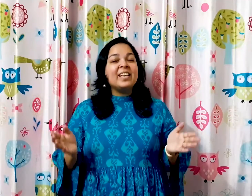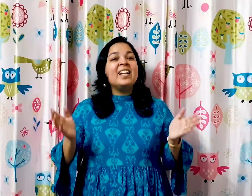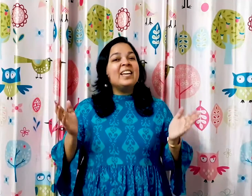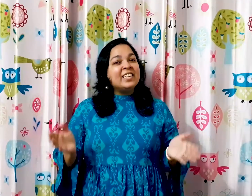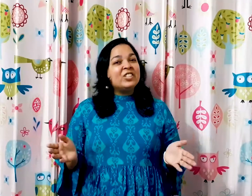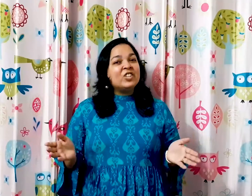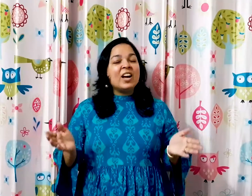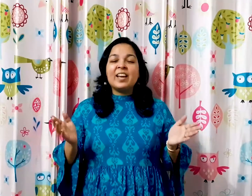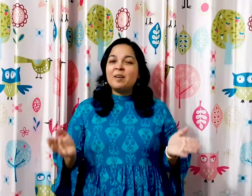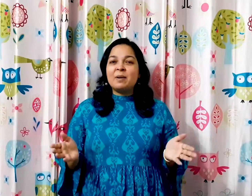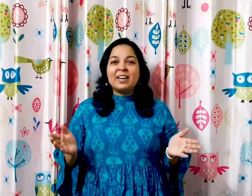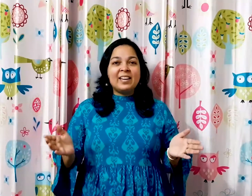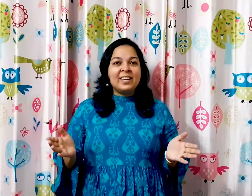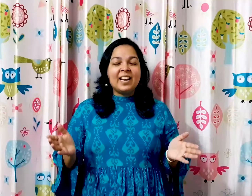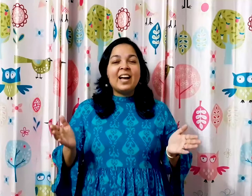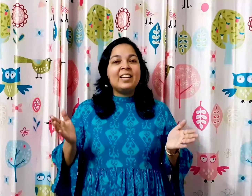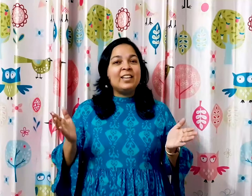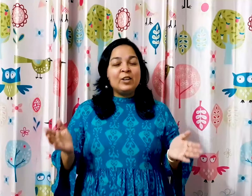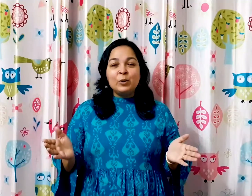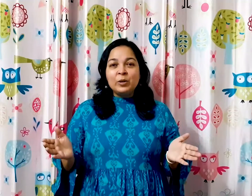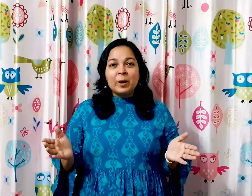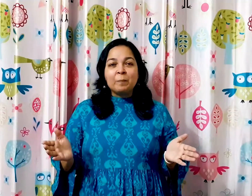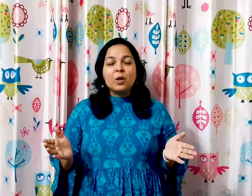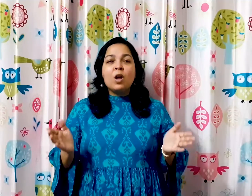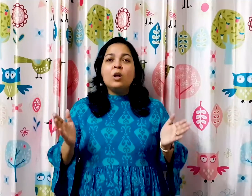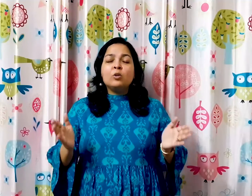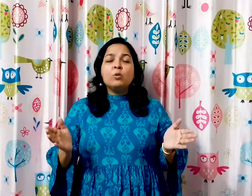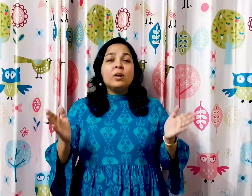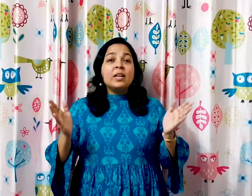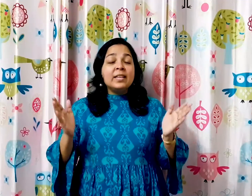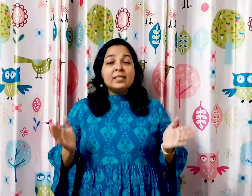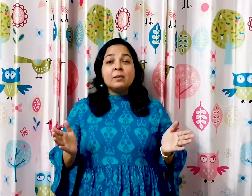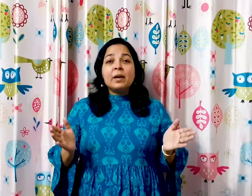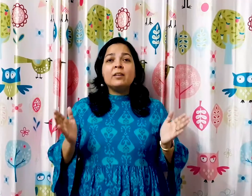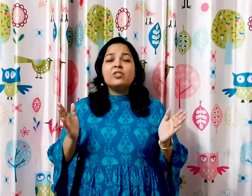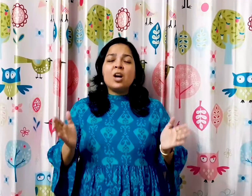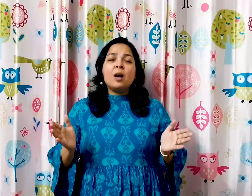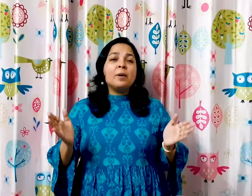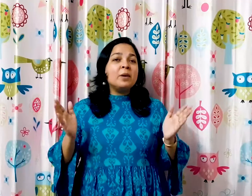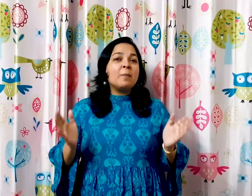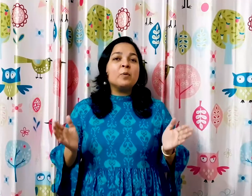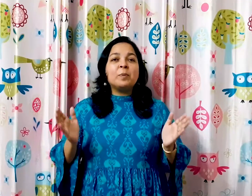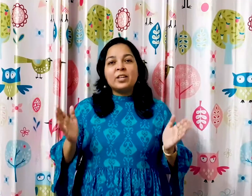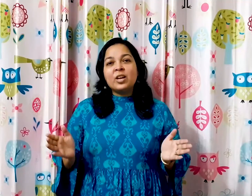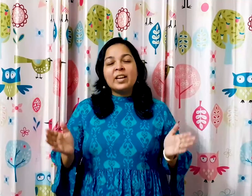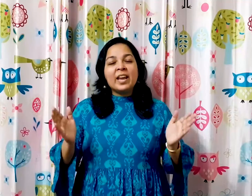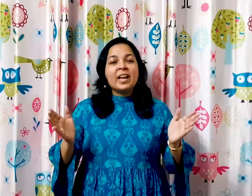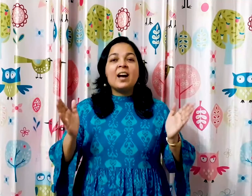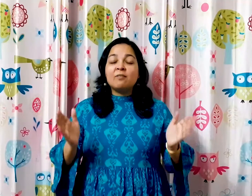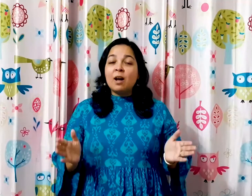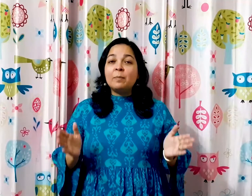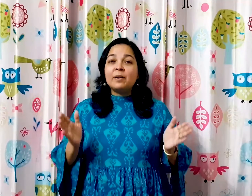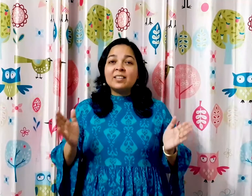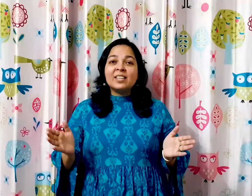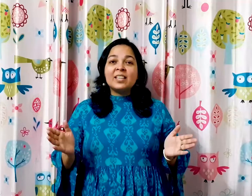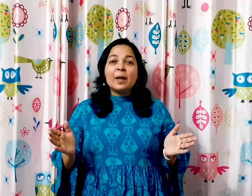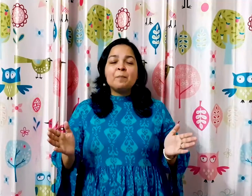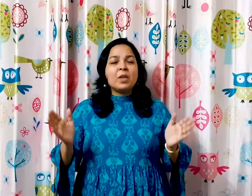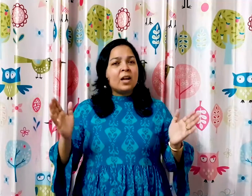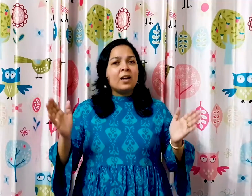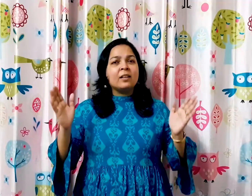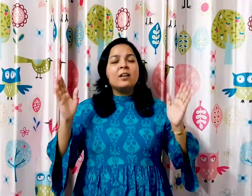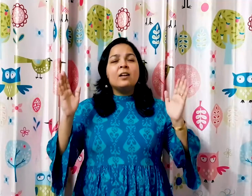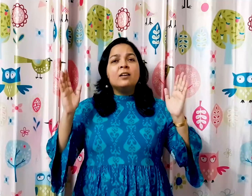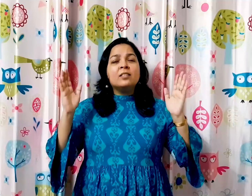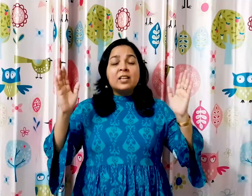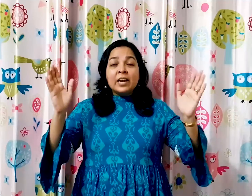परमेश्वर की इच्छा है हमारे लिए। हालेलुया। तो इस समय जहां पर भी आपको परेशानी, एक हाथ वहां पर रख सकते हैं,